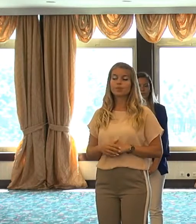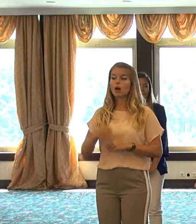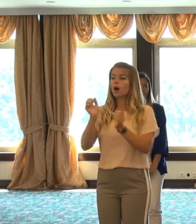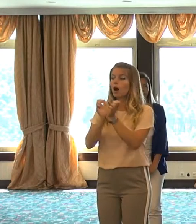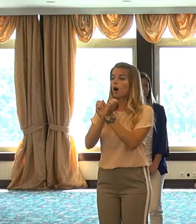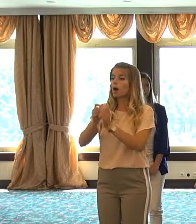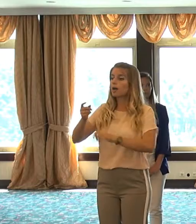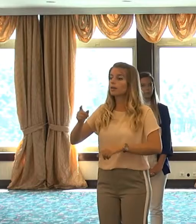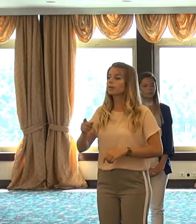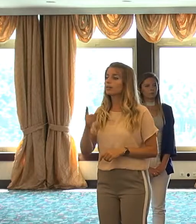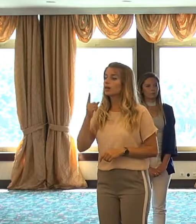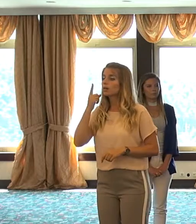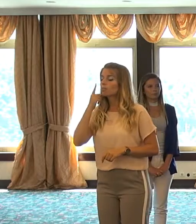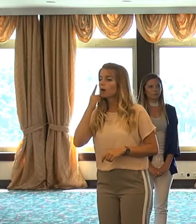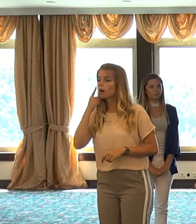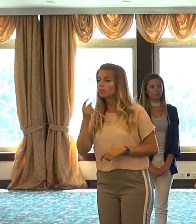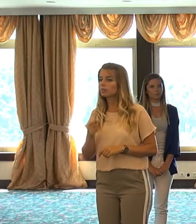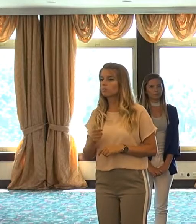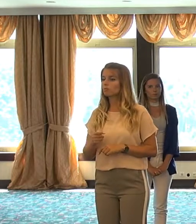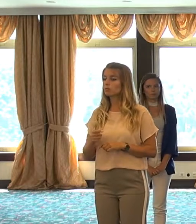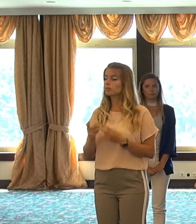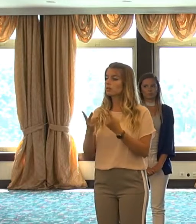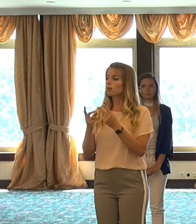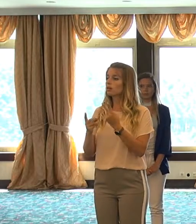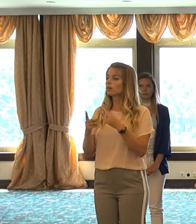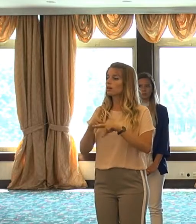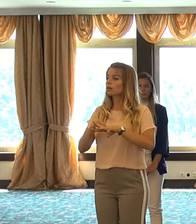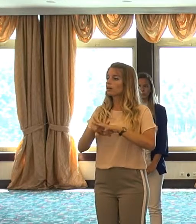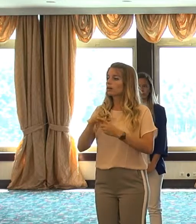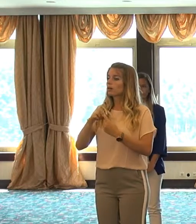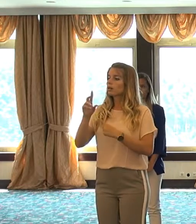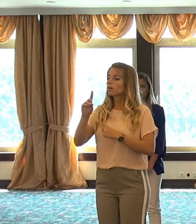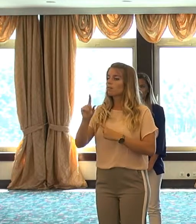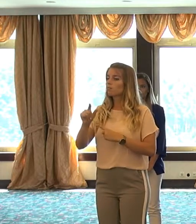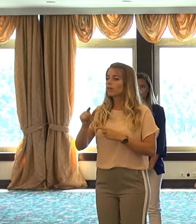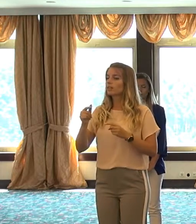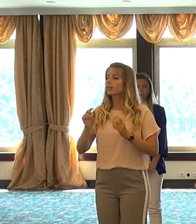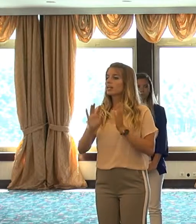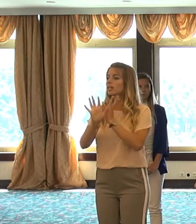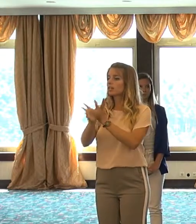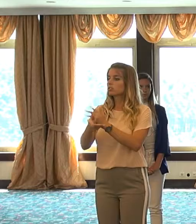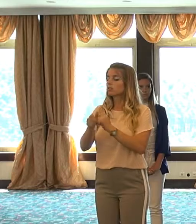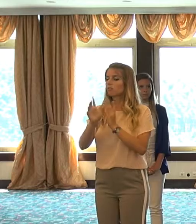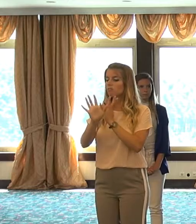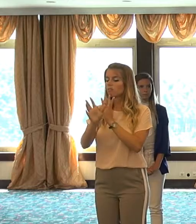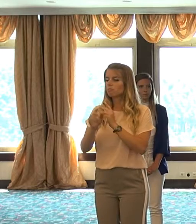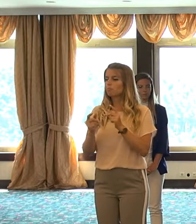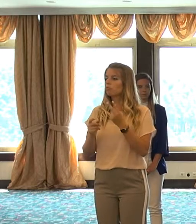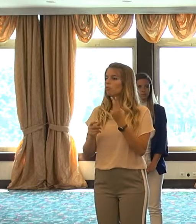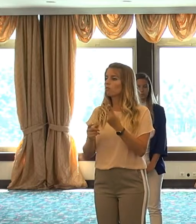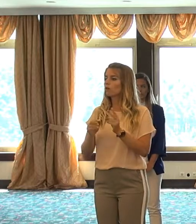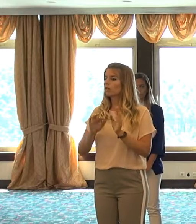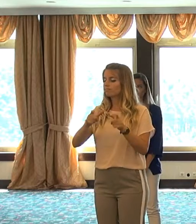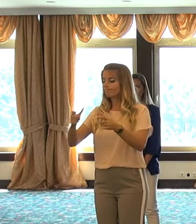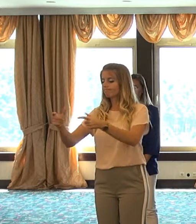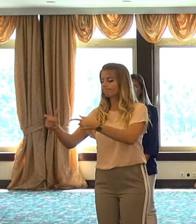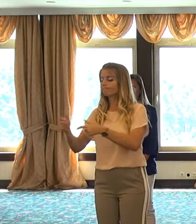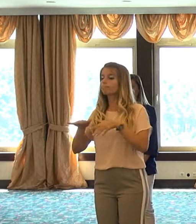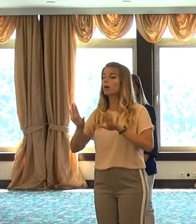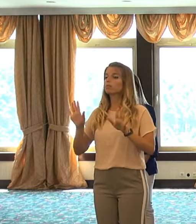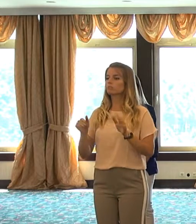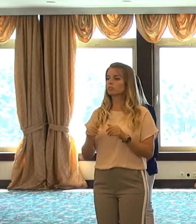Aile Politikalar Bakanlığımız veri tabanı geliştiriyor. Bu veri tabanını bizler aylar tutmaya çalışmayacağız. Aile Politikalar Bakanlığımızın